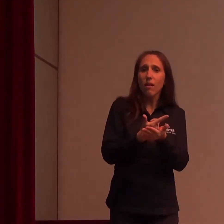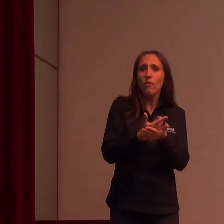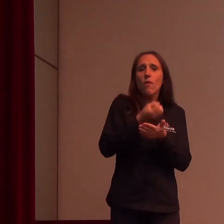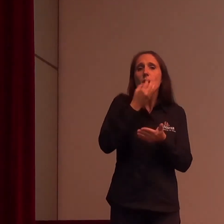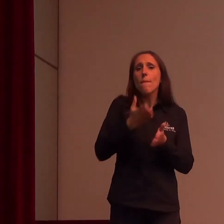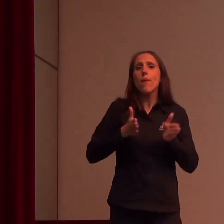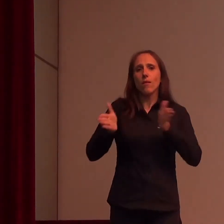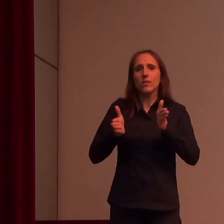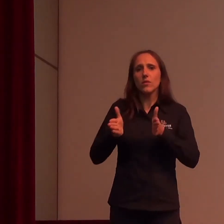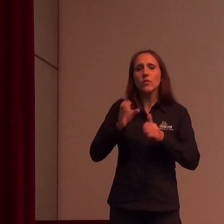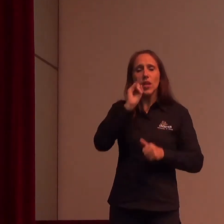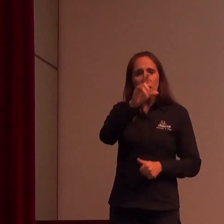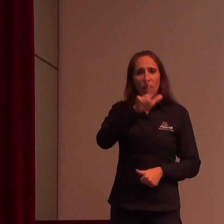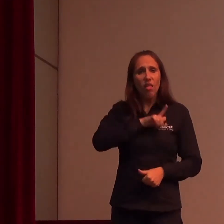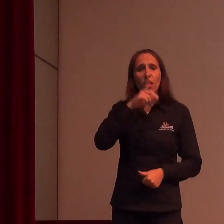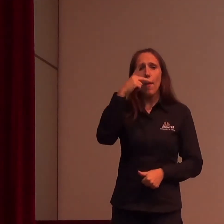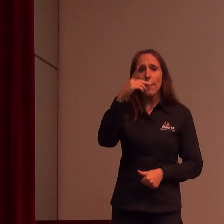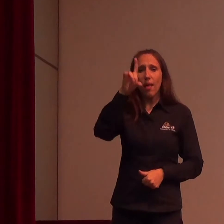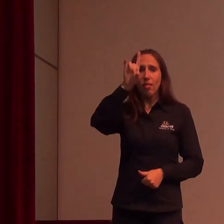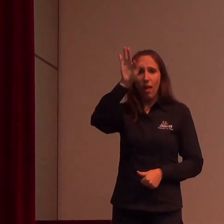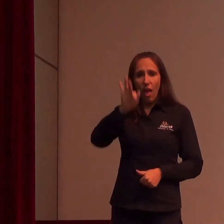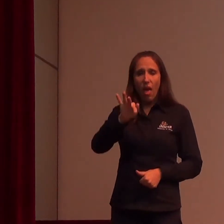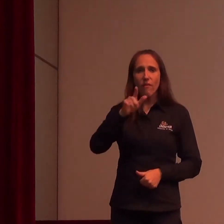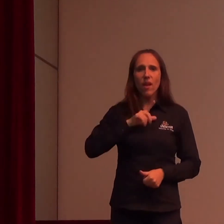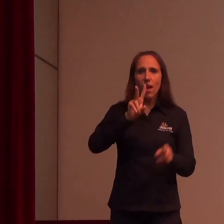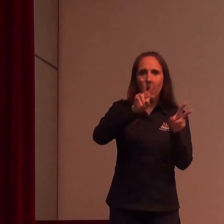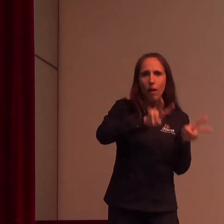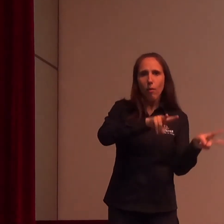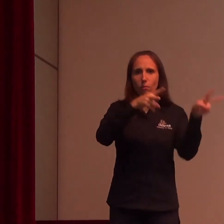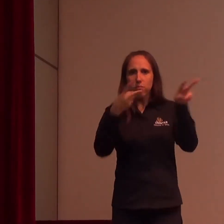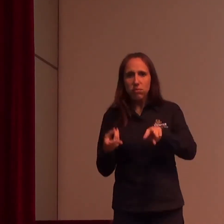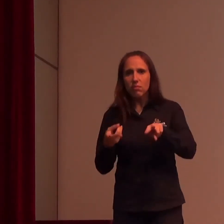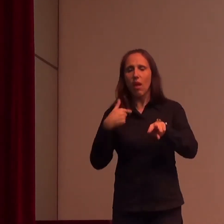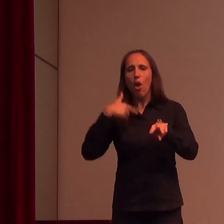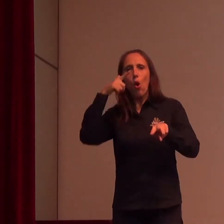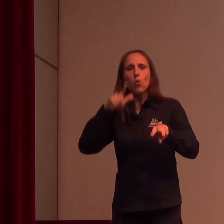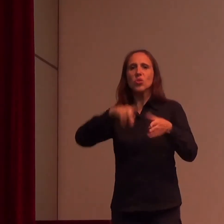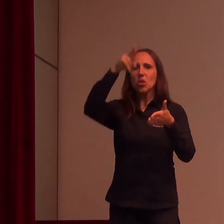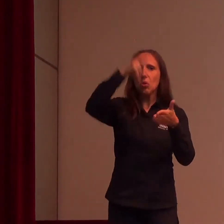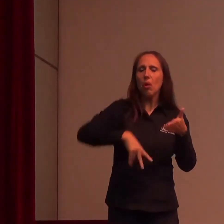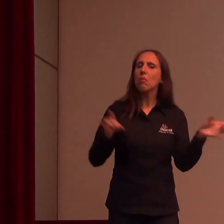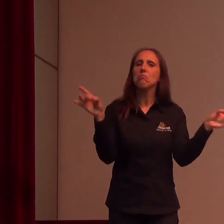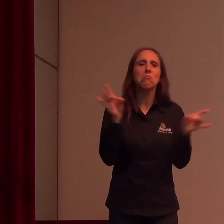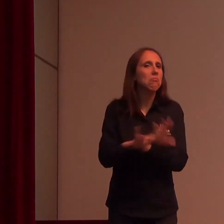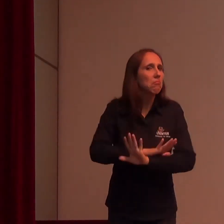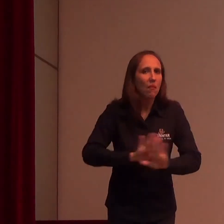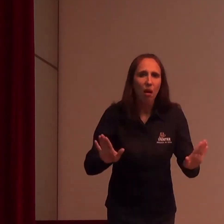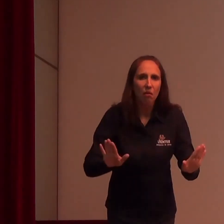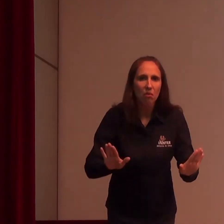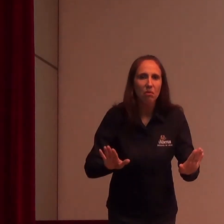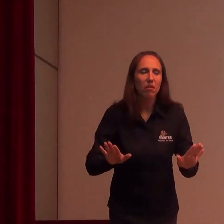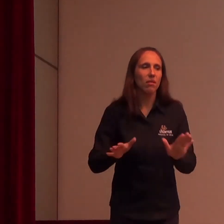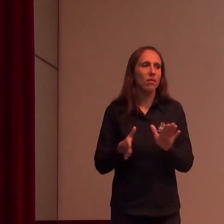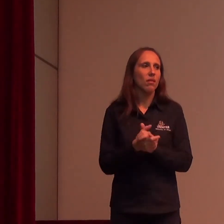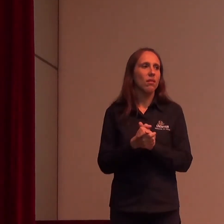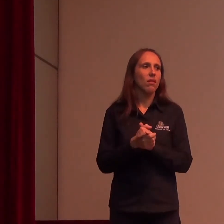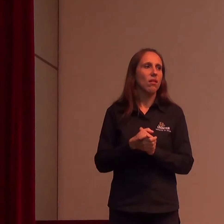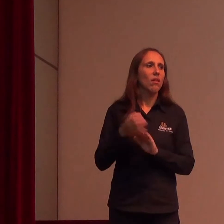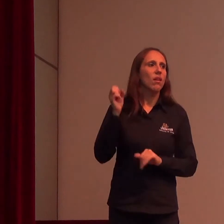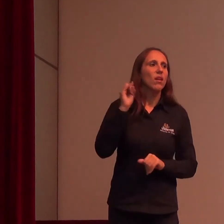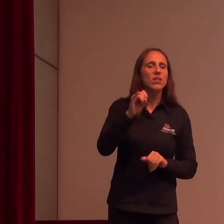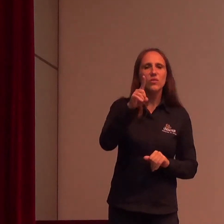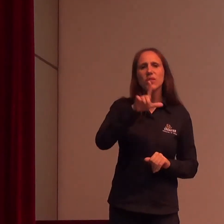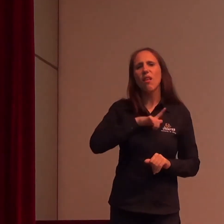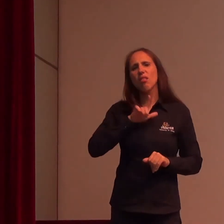mandou PDF, eu mandei, converter em cima, converteu para leitura, ponto. O resto, tudo bem. Você tem o Adobe, que